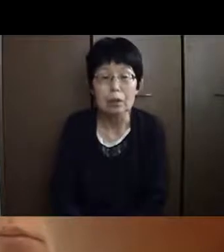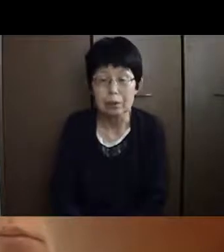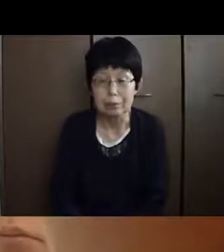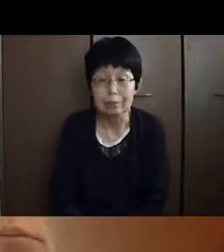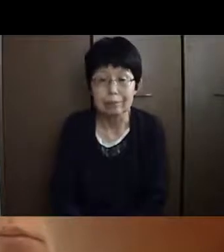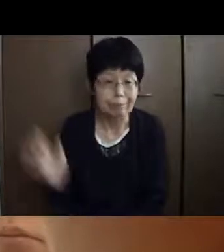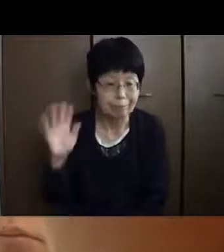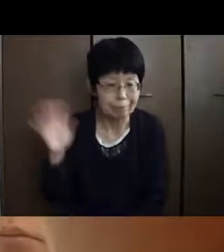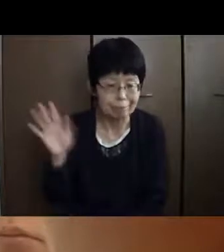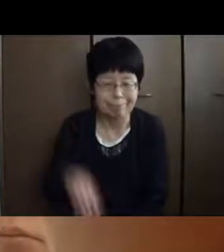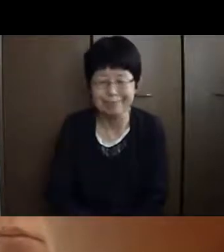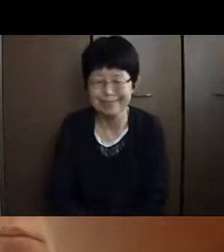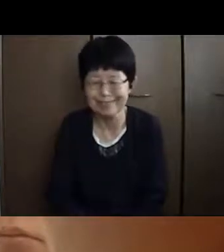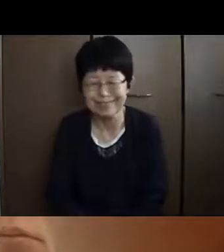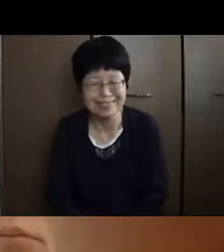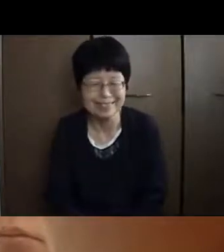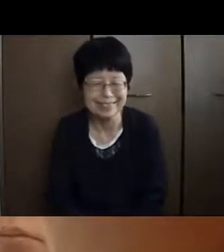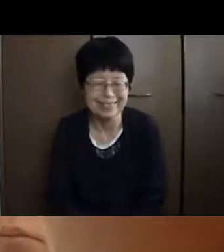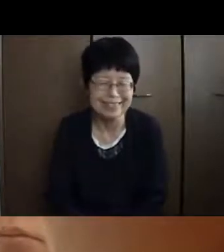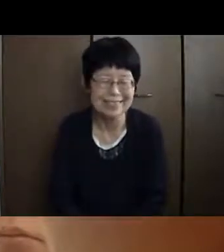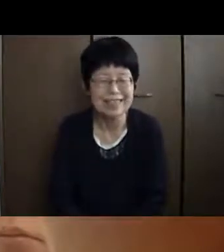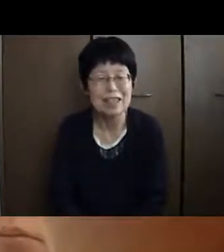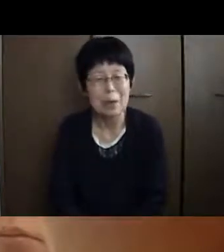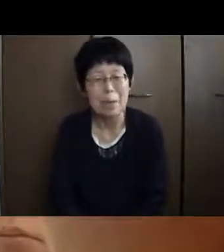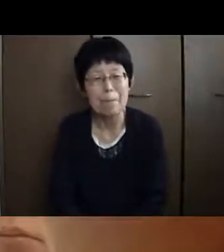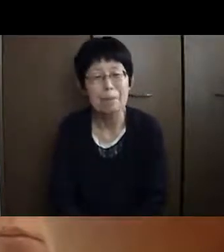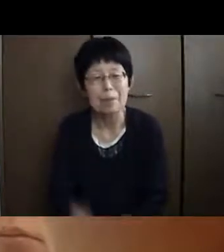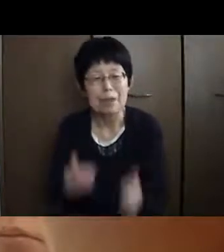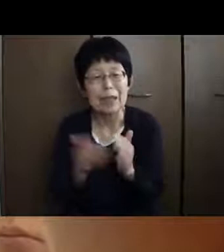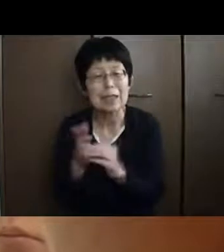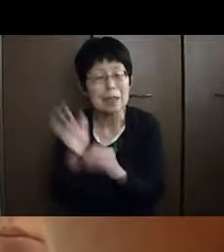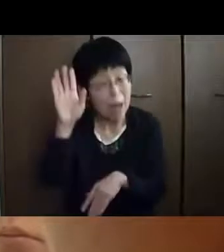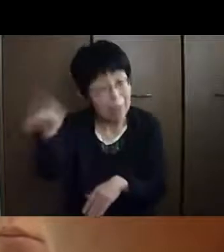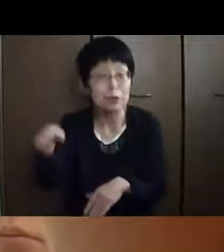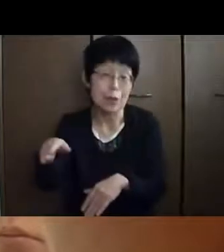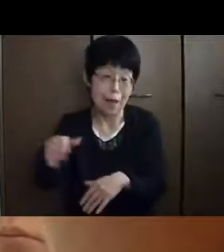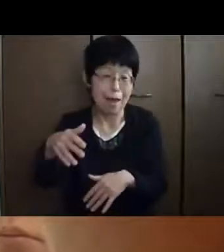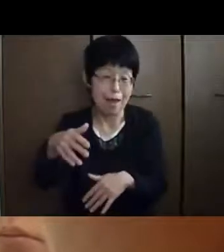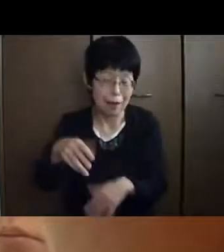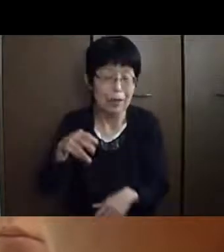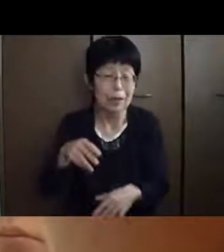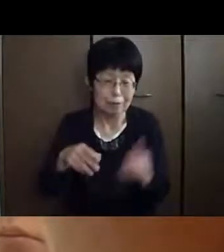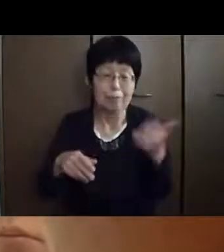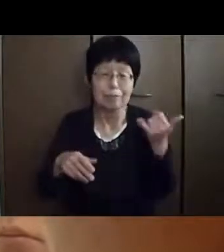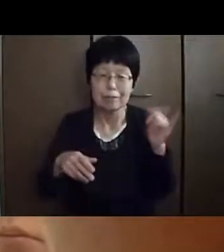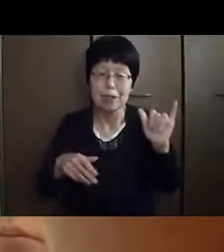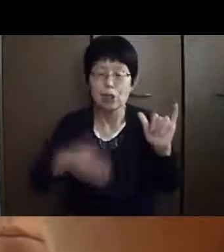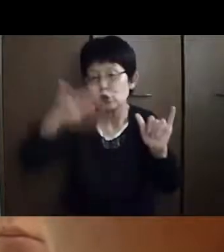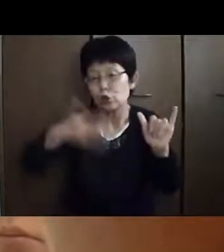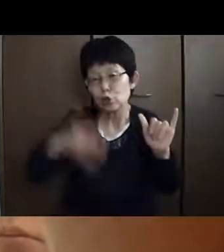見えてるよ。 うん、じゃあだ、竹さんも後で見た時にそれで見えると思うので、うん、あ、でも